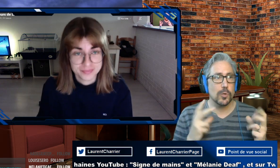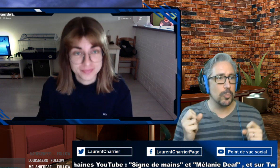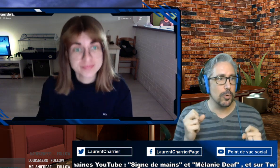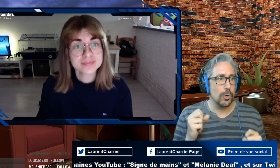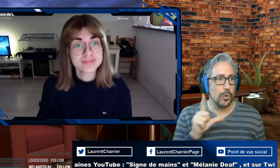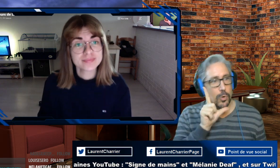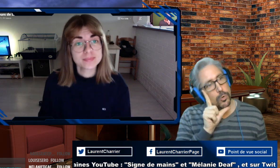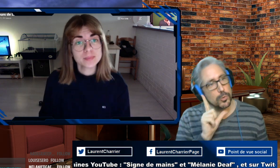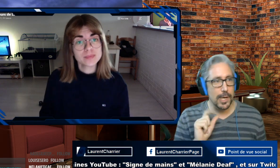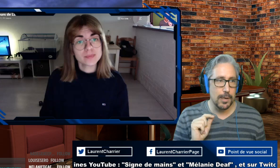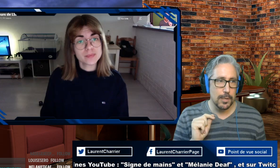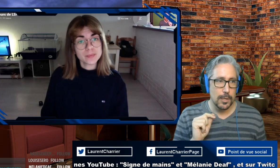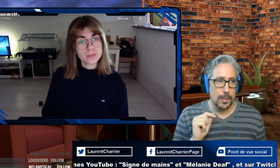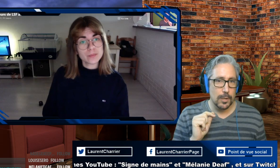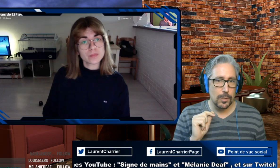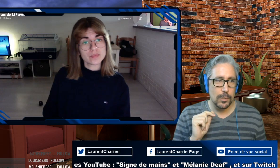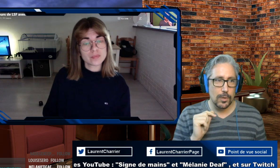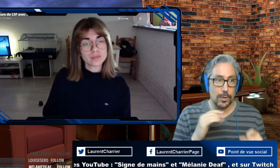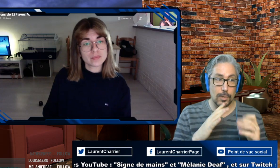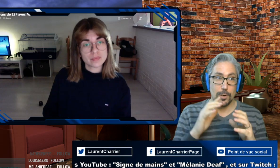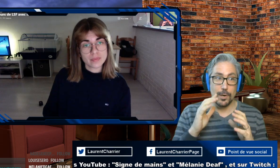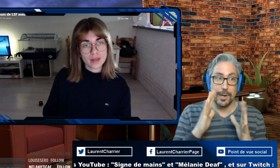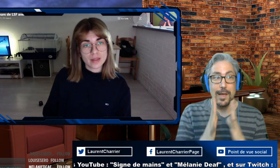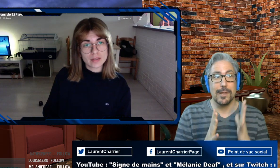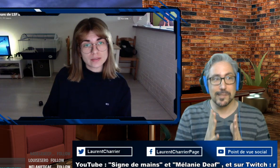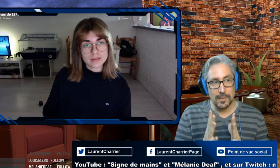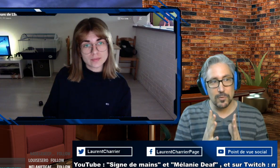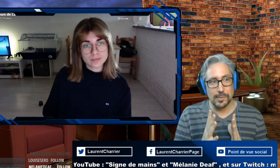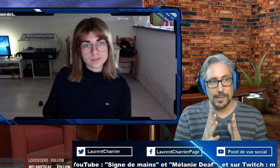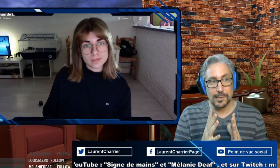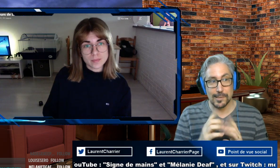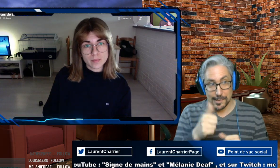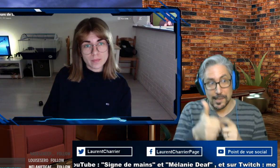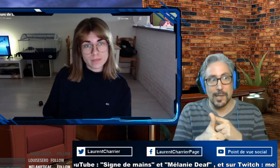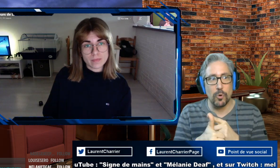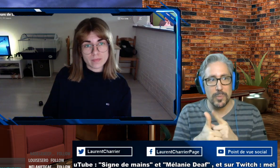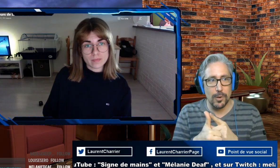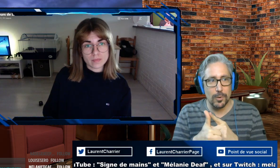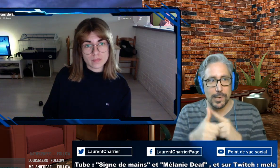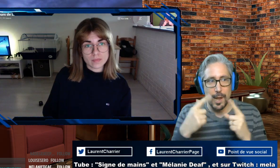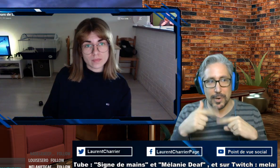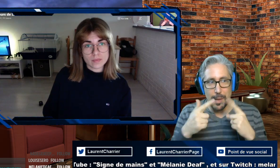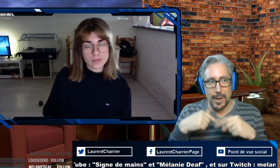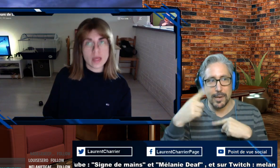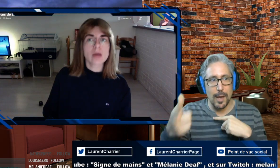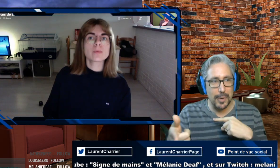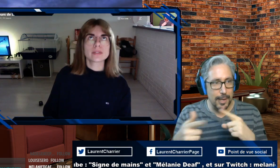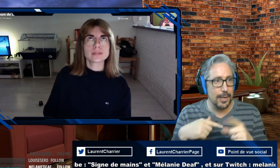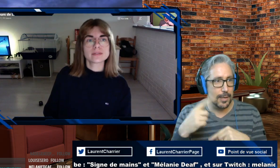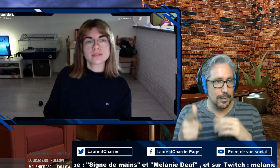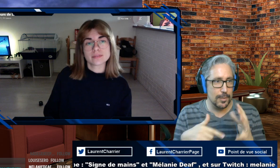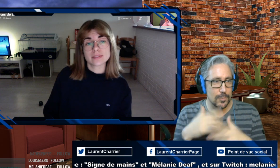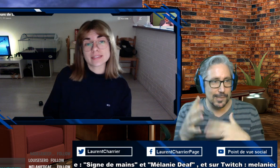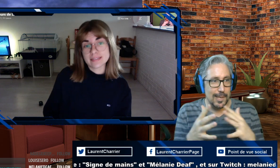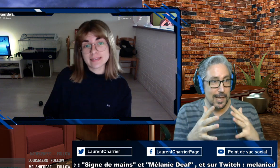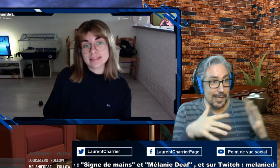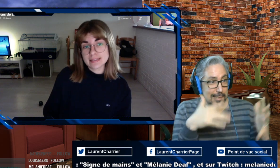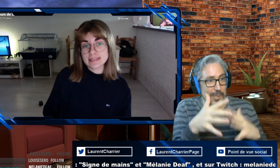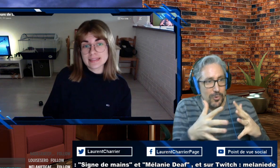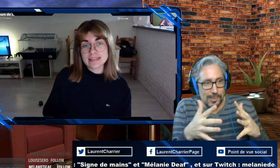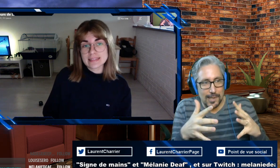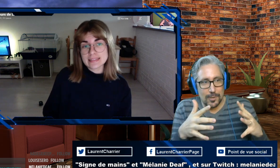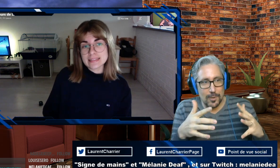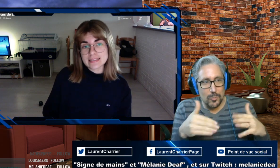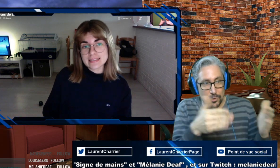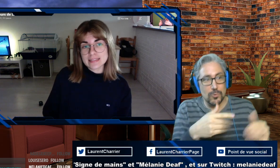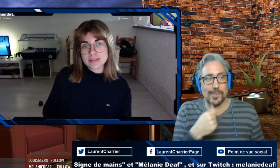par exemple, Lucas, la LSF, le sien, c'est sa première langue. Il a appris à parler après. Donc c'est